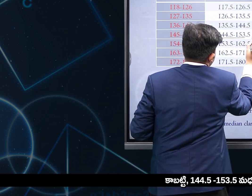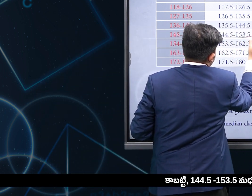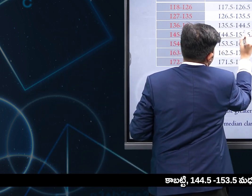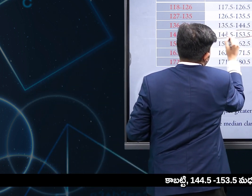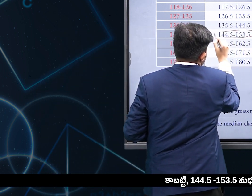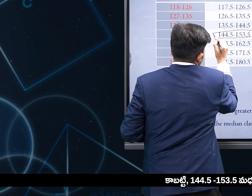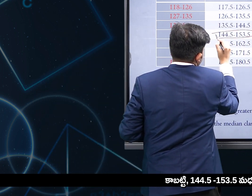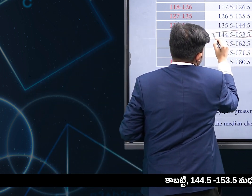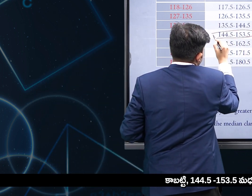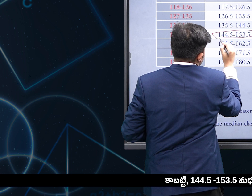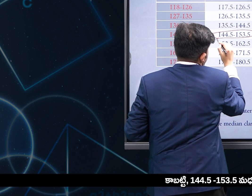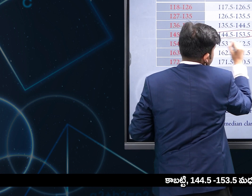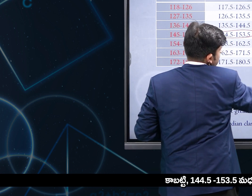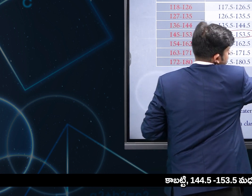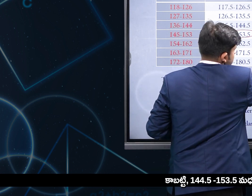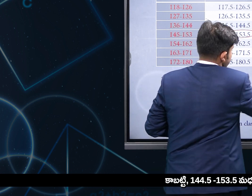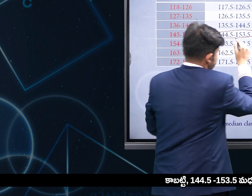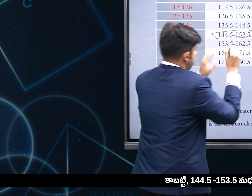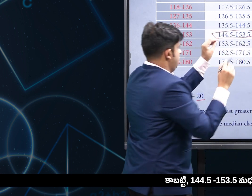153.5 మధ్యస్థ తరగతి.